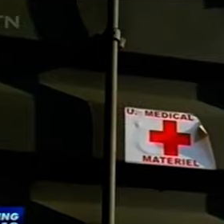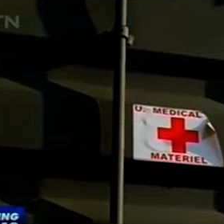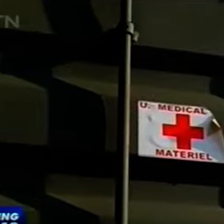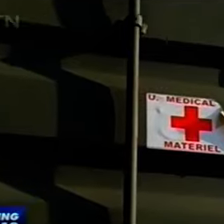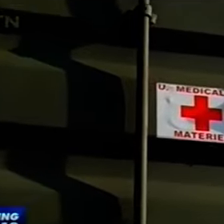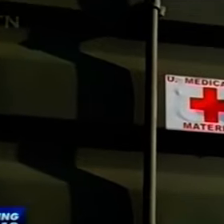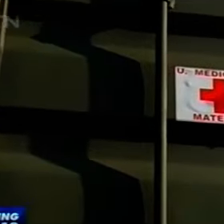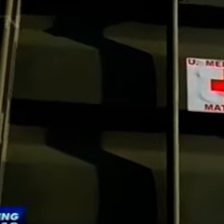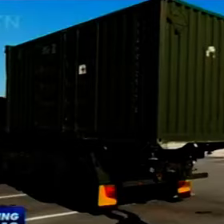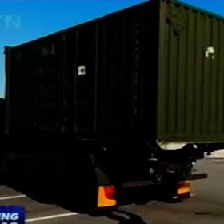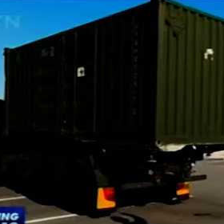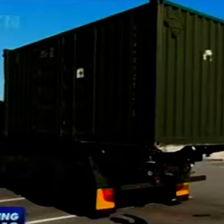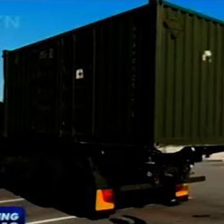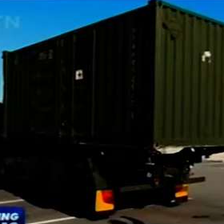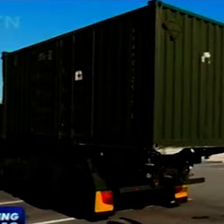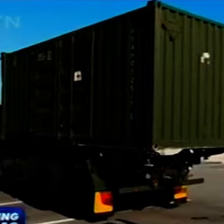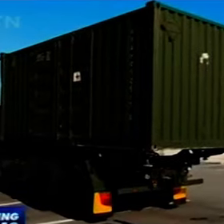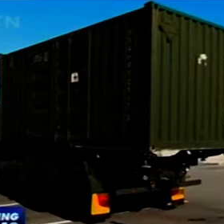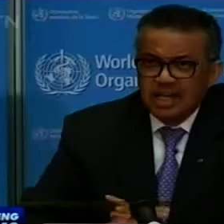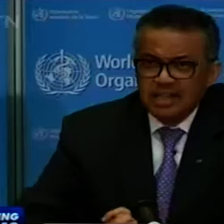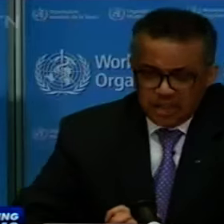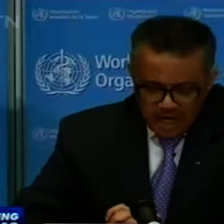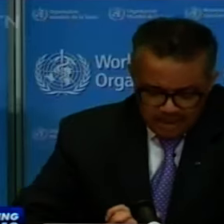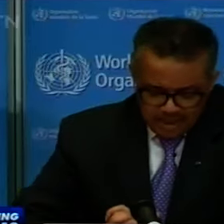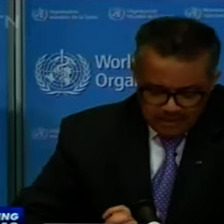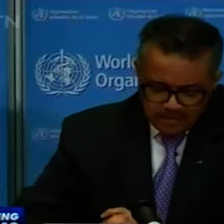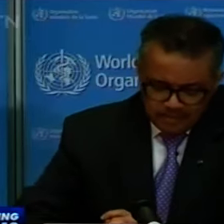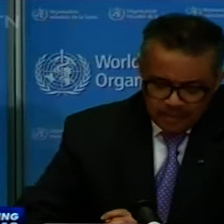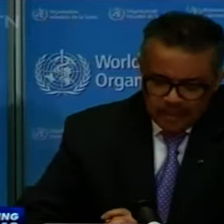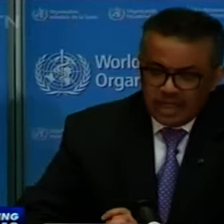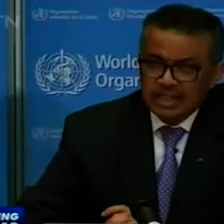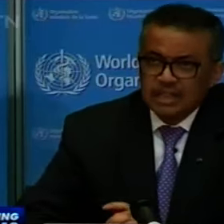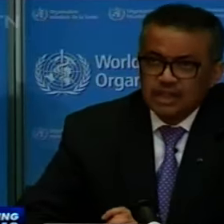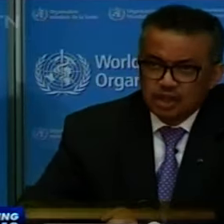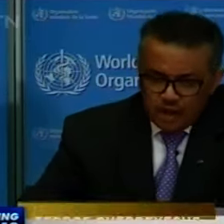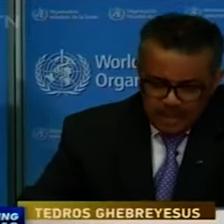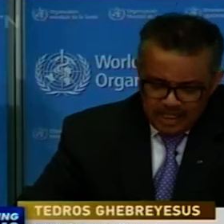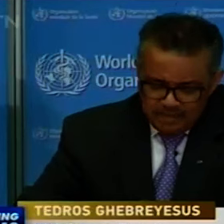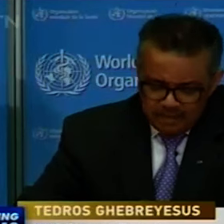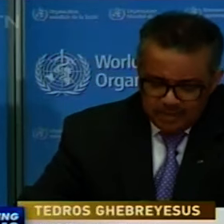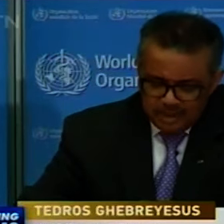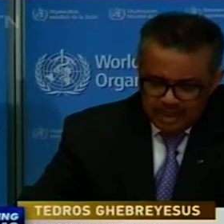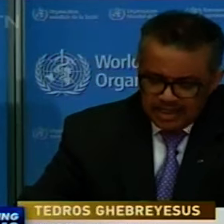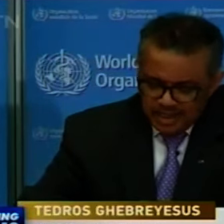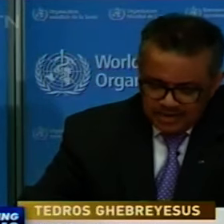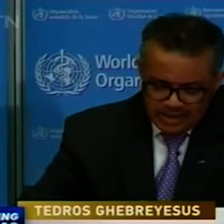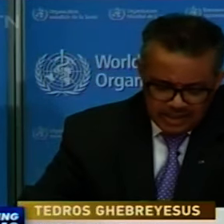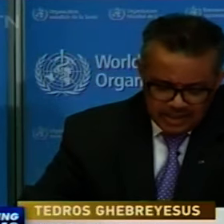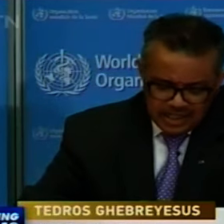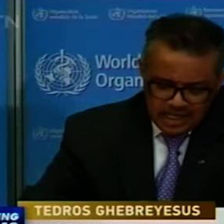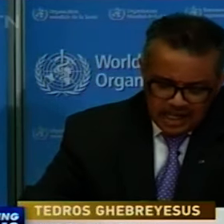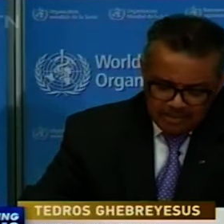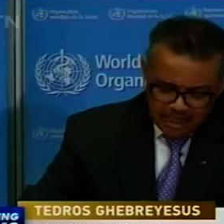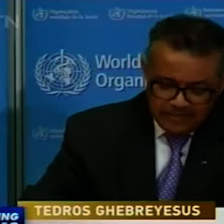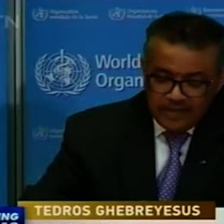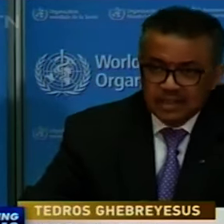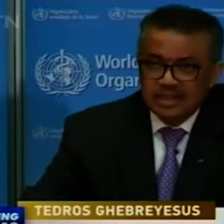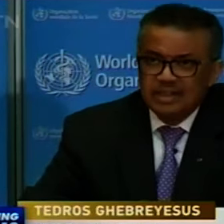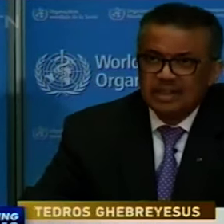fermer partout depuis lundi. Et l'Organisation mondiale de la santé, OMS, indique que l'Europe est à présent épuisante